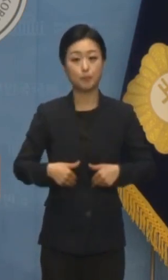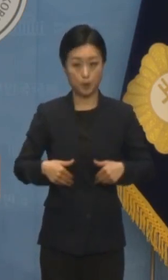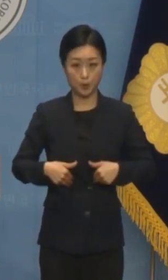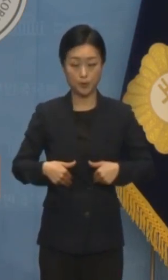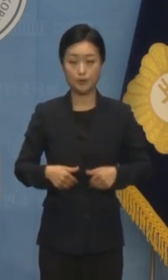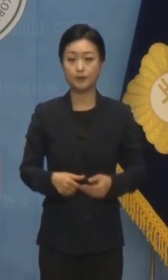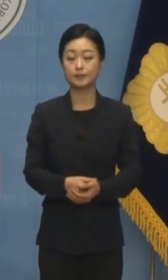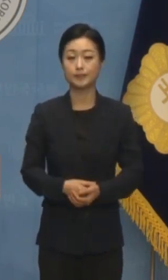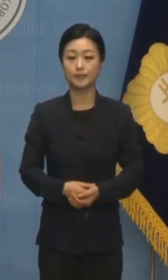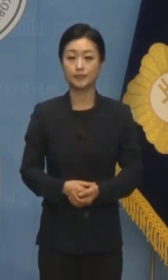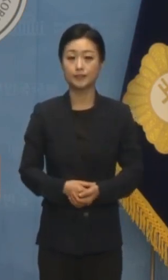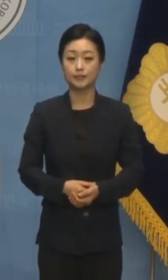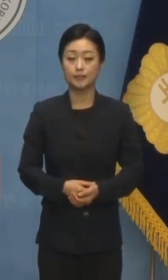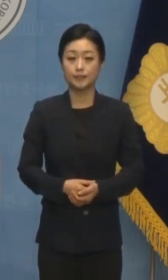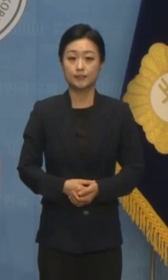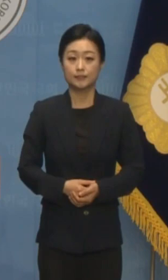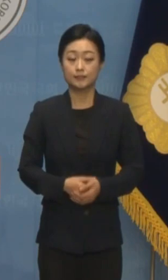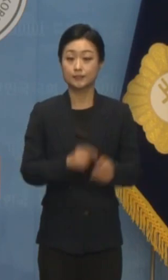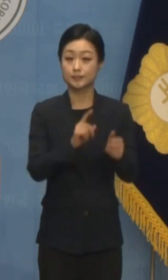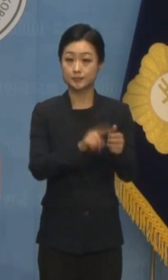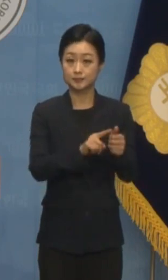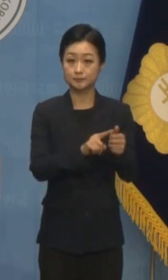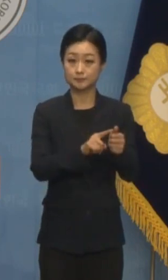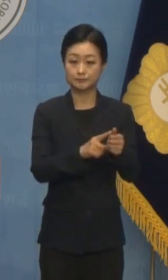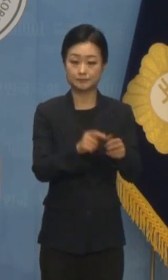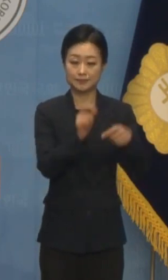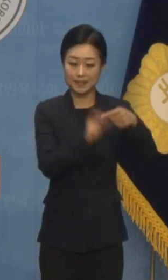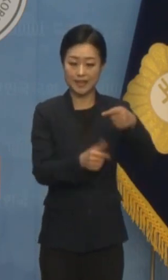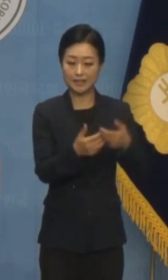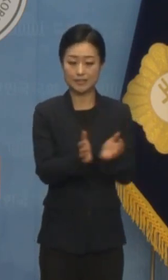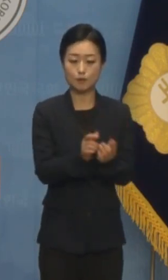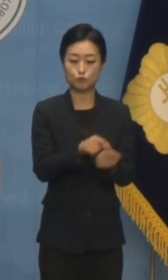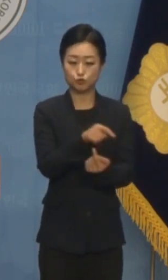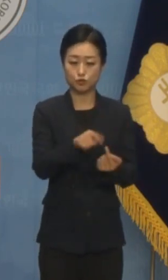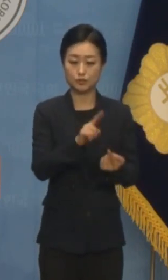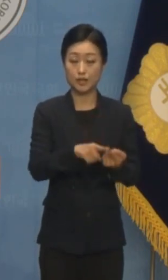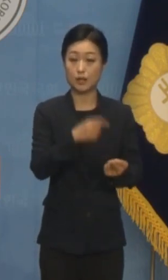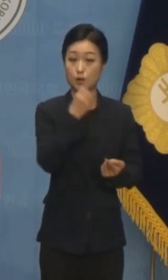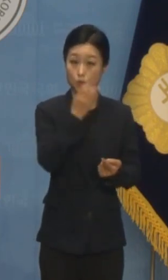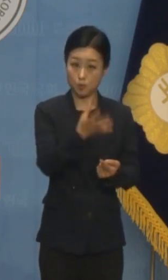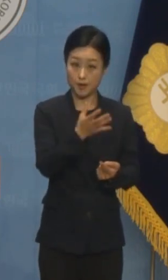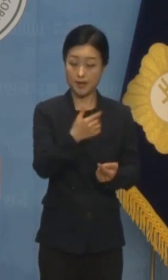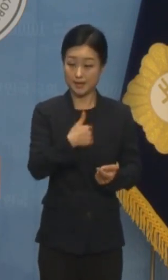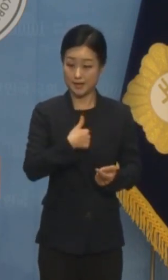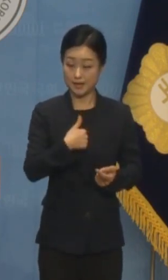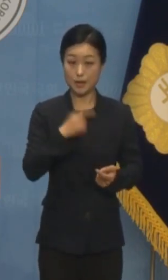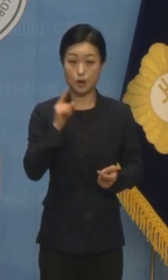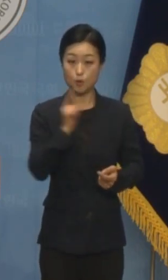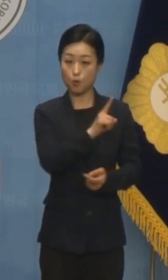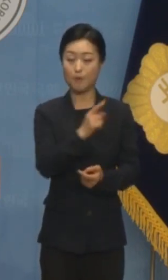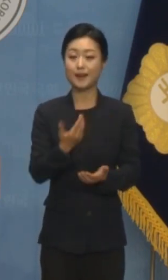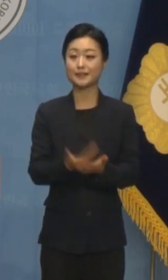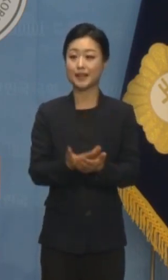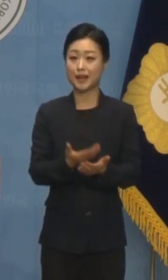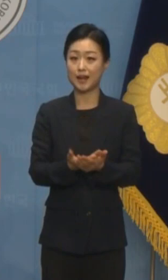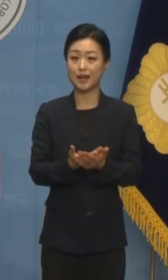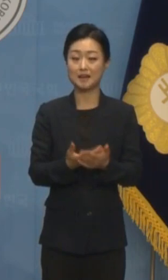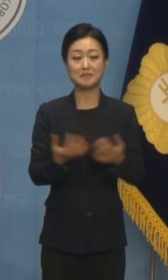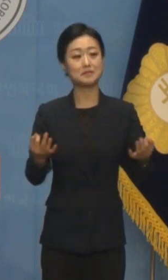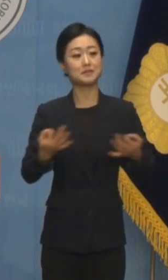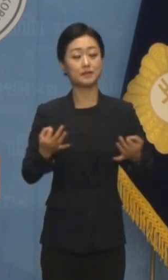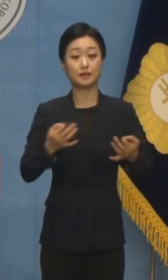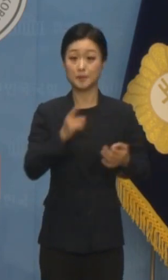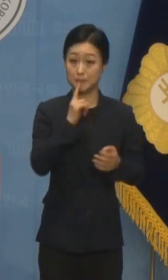착수해야 합니다. 장 전 최고위원이 댓글팀 운영 사실을 폭로한 자신을 고발하라고 호기롭게